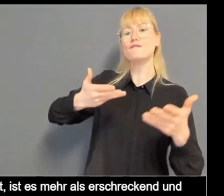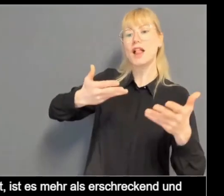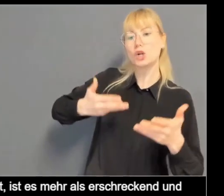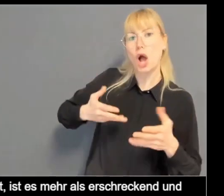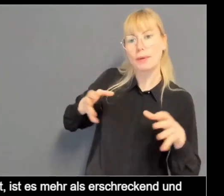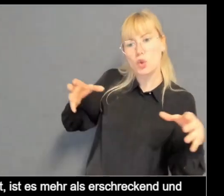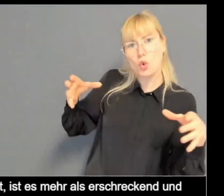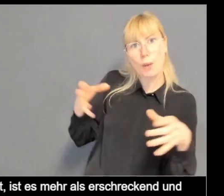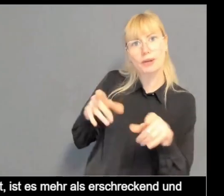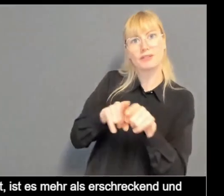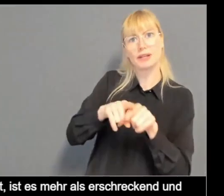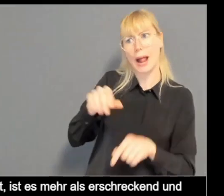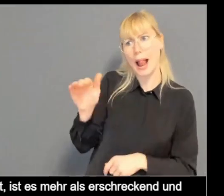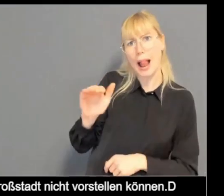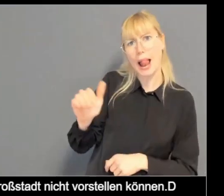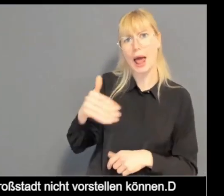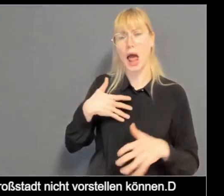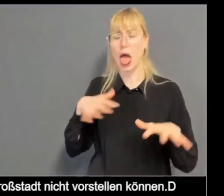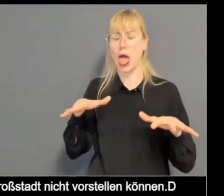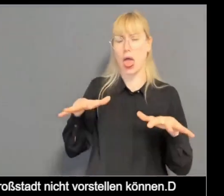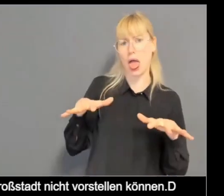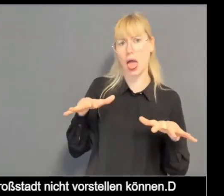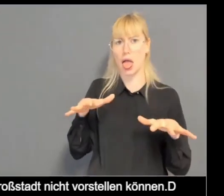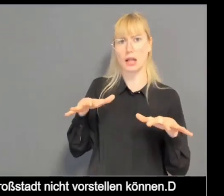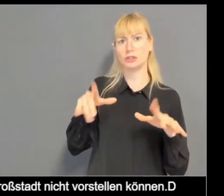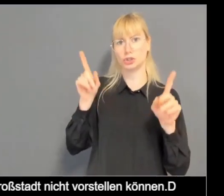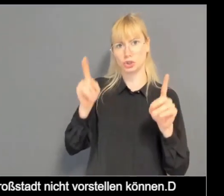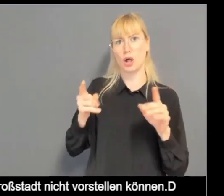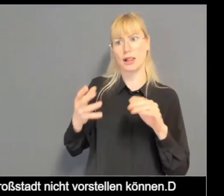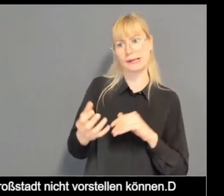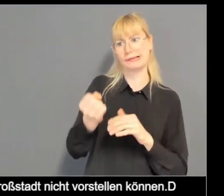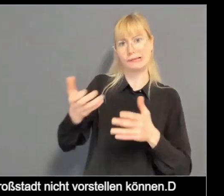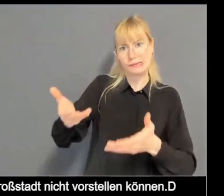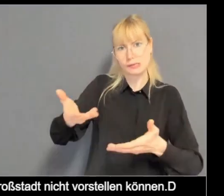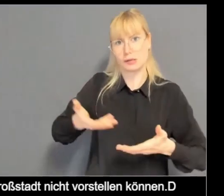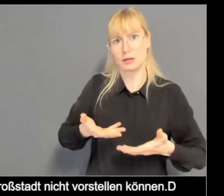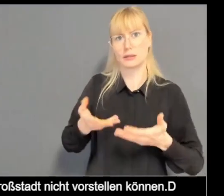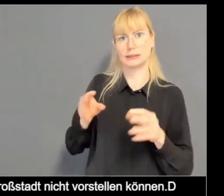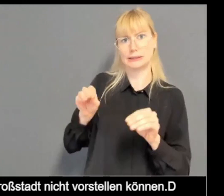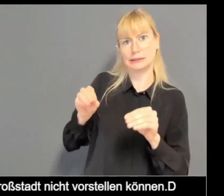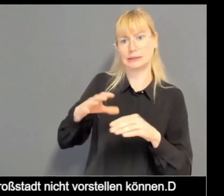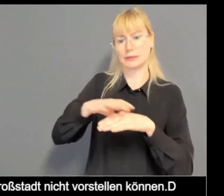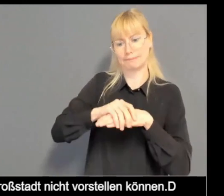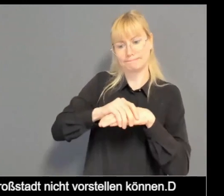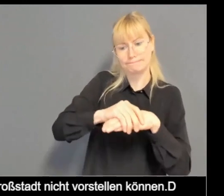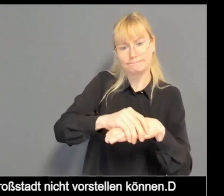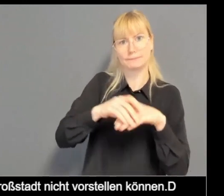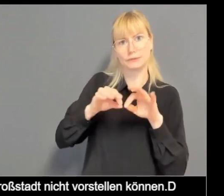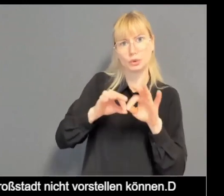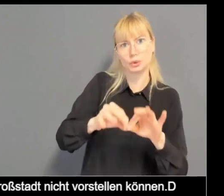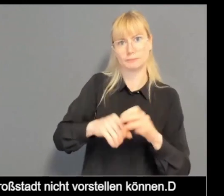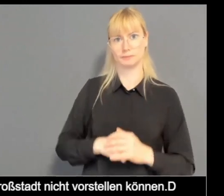pädagogische Willkommensgruppen, die wir einrichten, um sehr, sehr schnell aktiv zu werden, um sehr schnell Kinder und Jugendliche aus der Ukraine